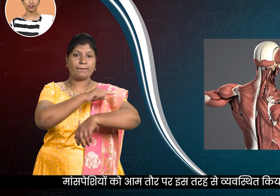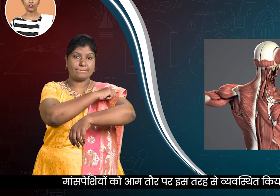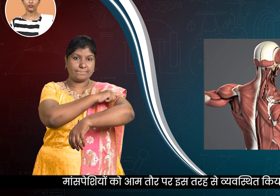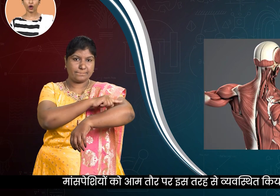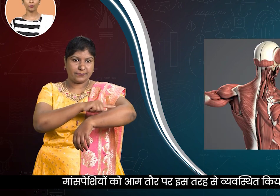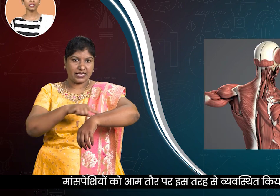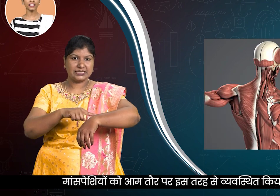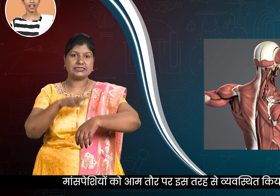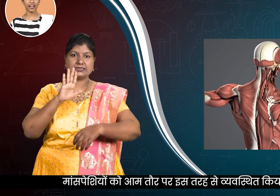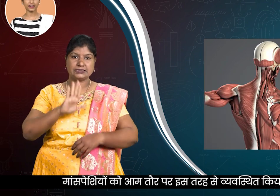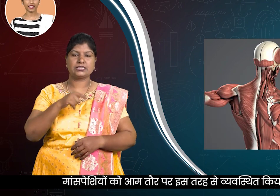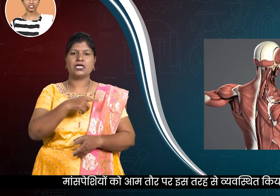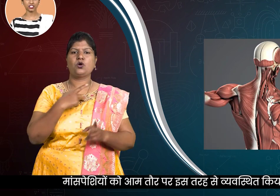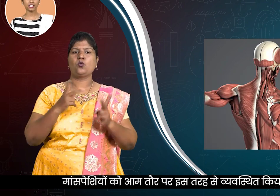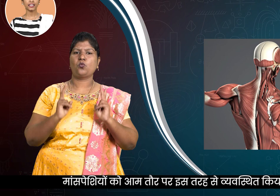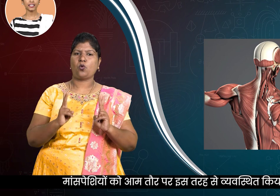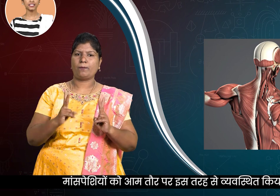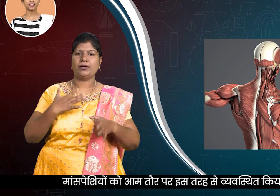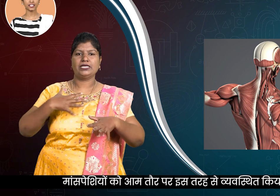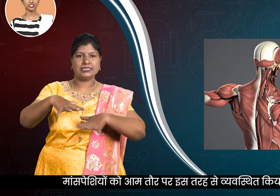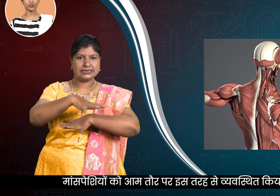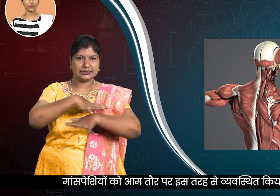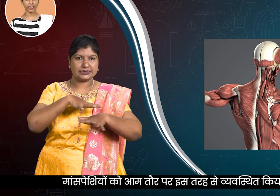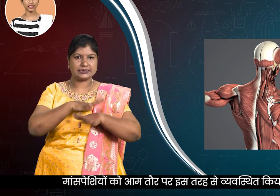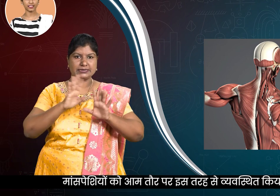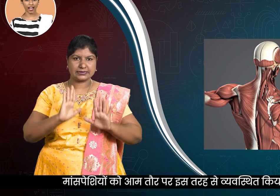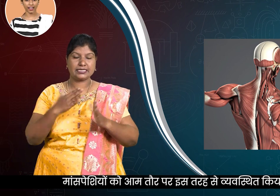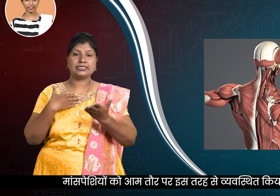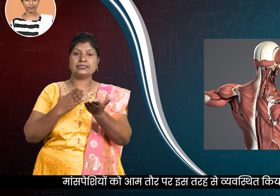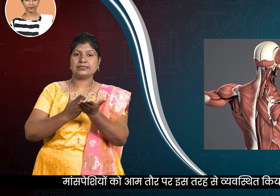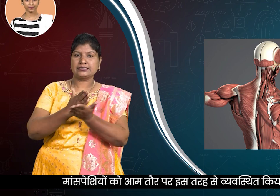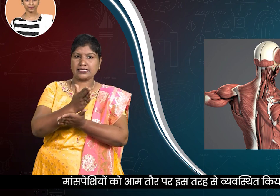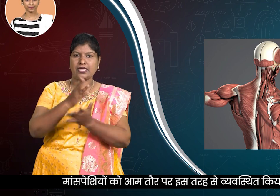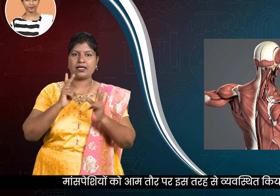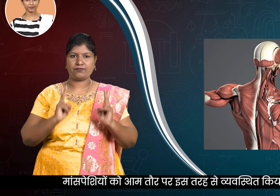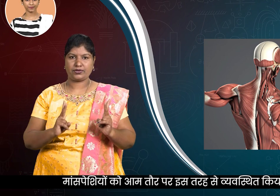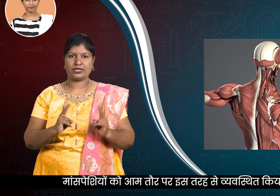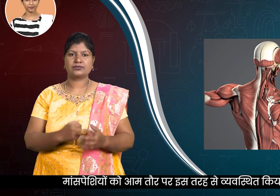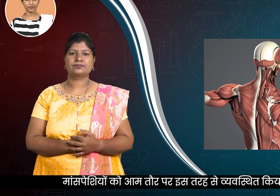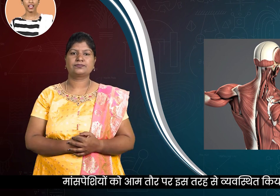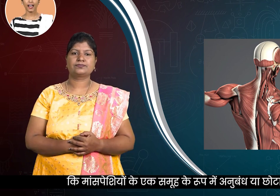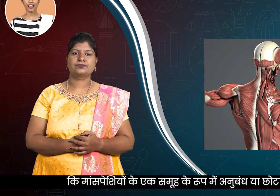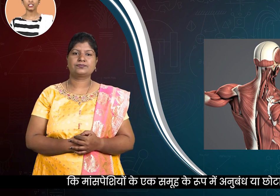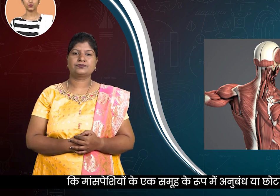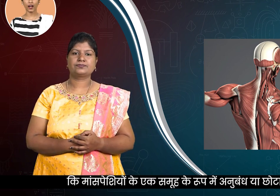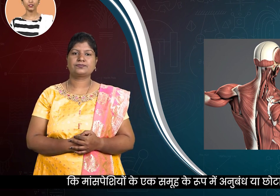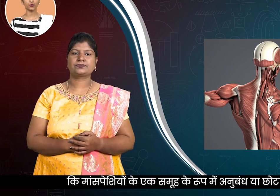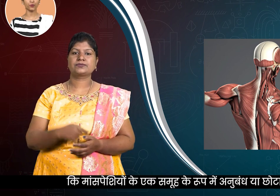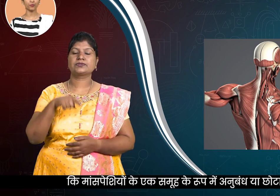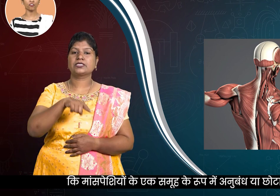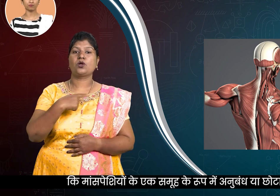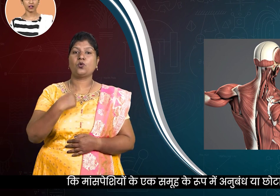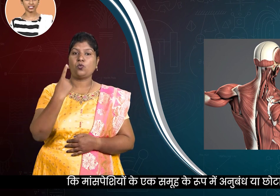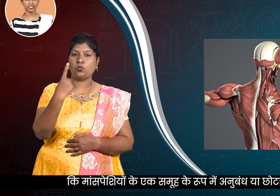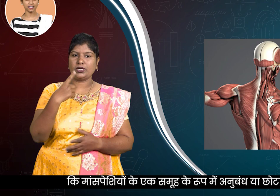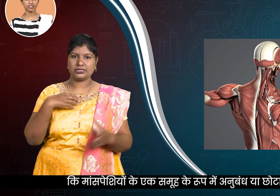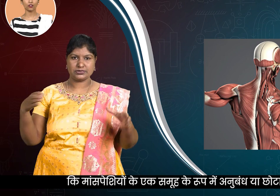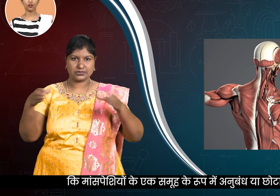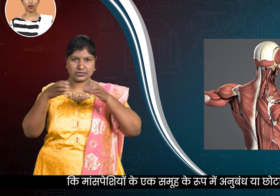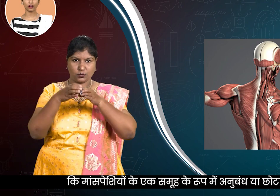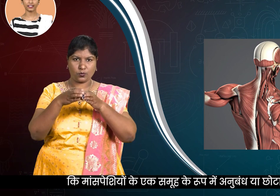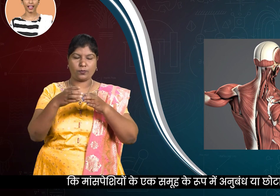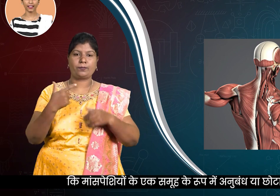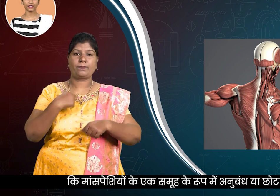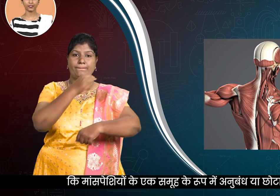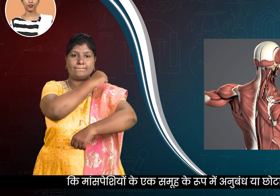मांसपेशियों को आमतौर पर इस तरह से व्यवस्थित किया जाता है कि मांसपेशियों के एक समूह के